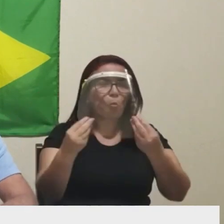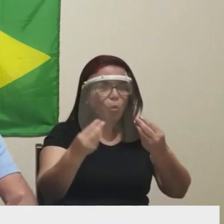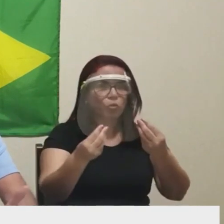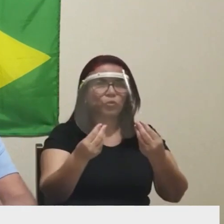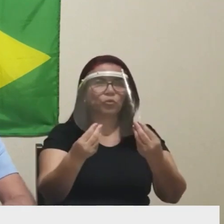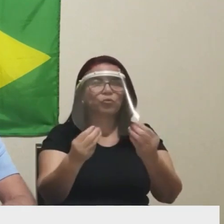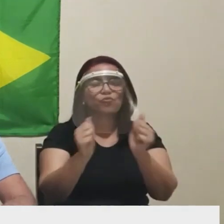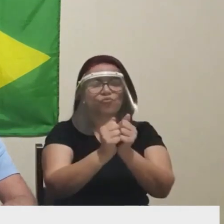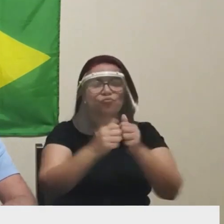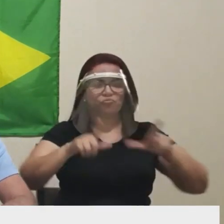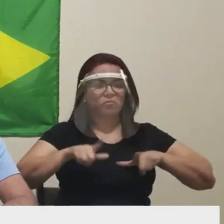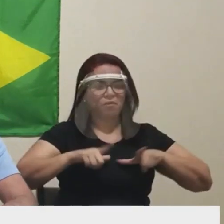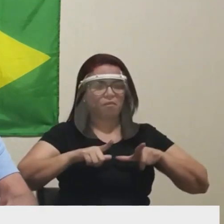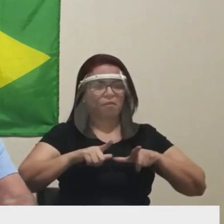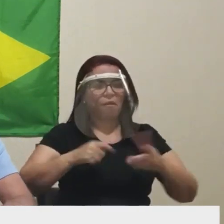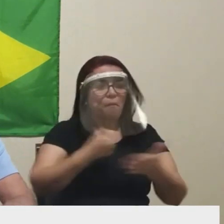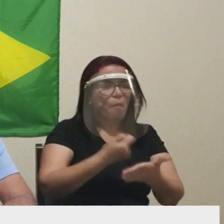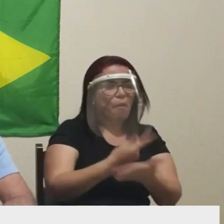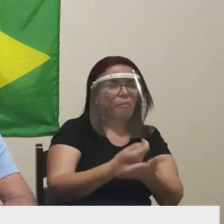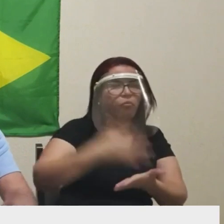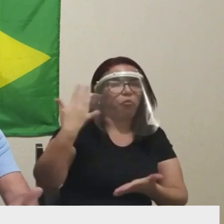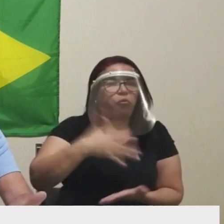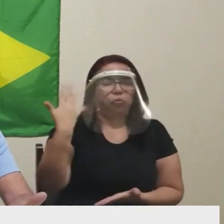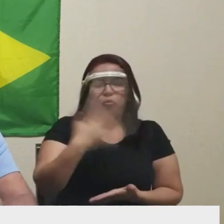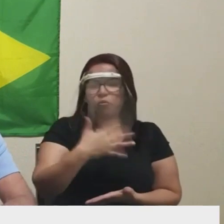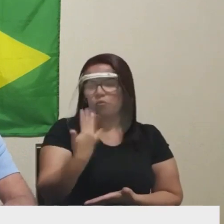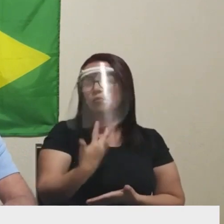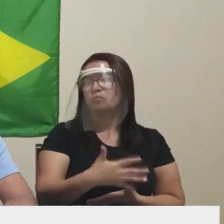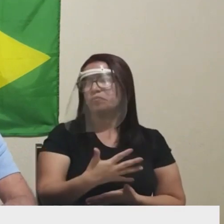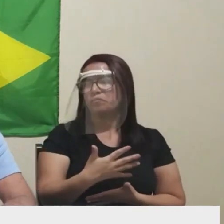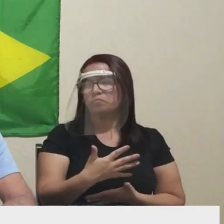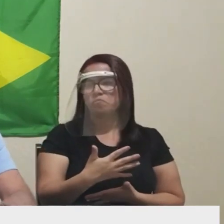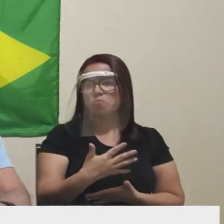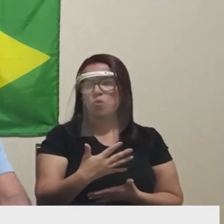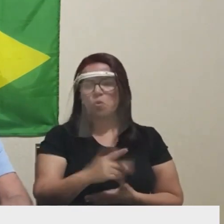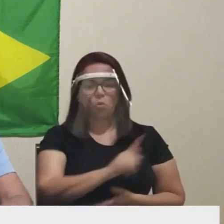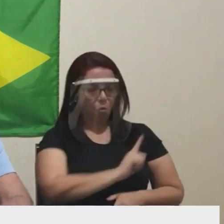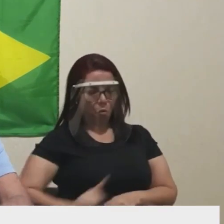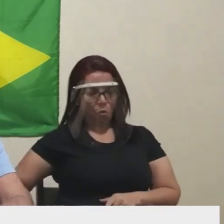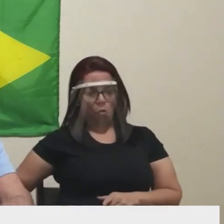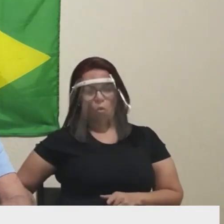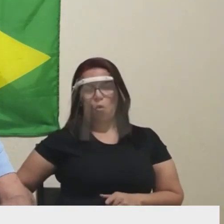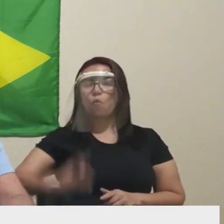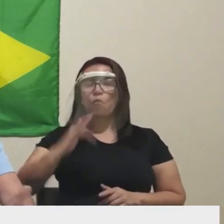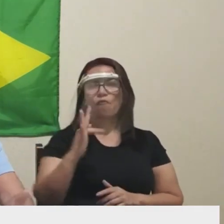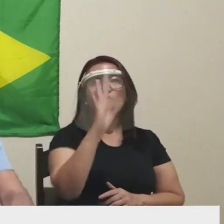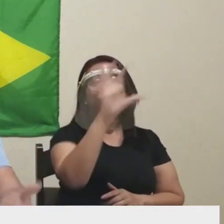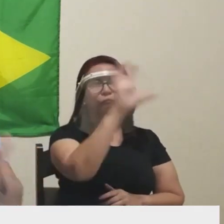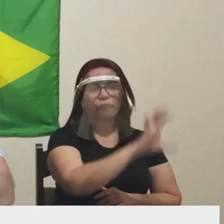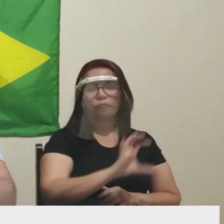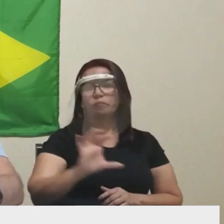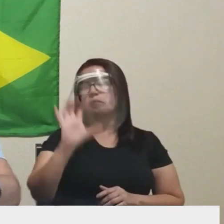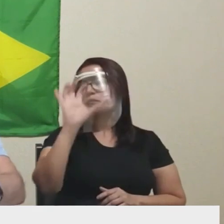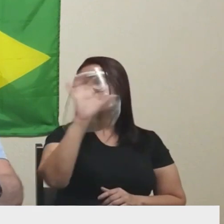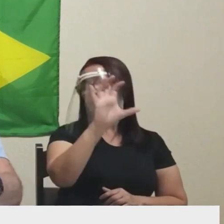servidores e a conta é outra para pagar. Não tem dinheiro para nada. O próprio caso do governo federal, o que mais pesa para nós é a Previdência e servidor.